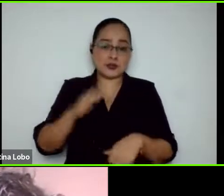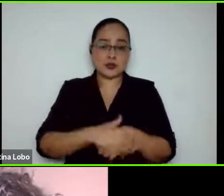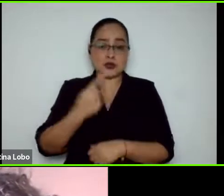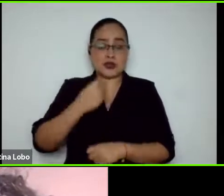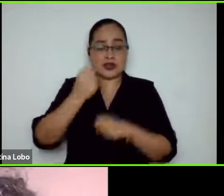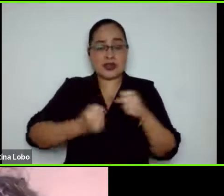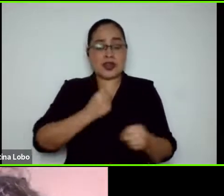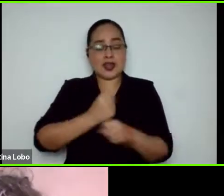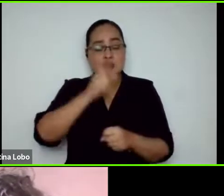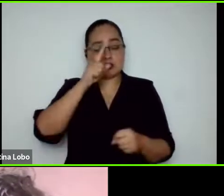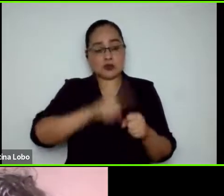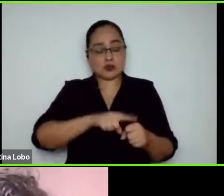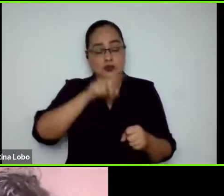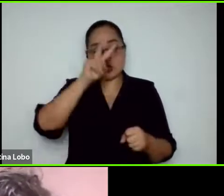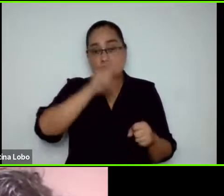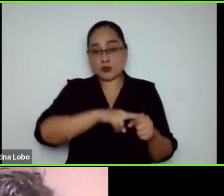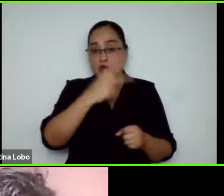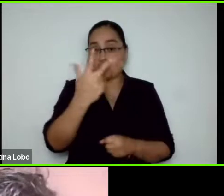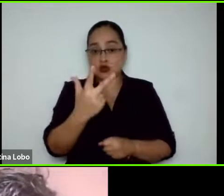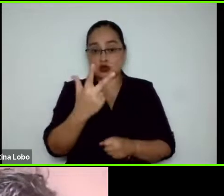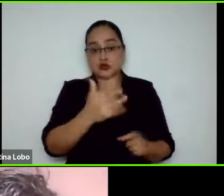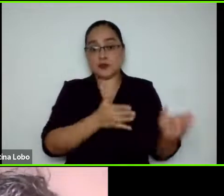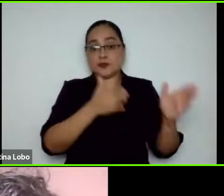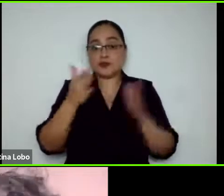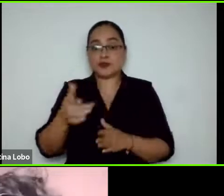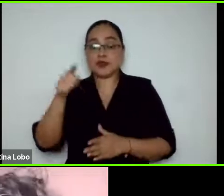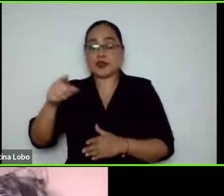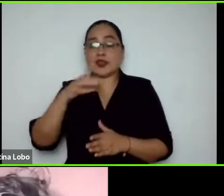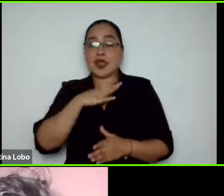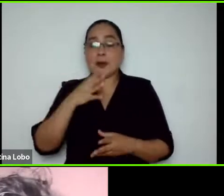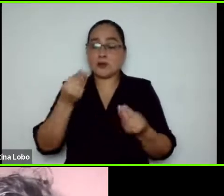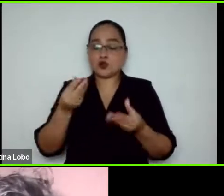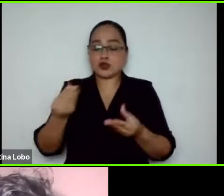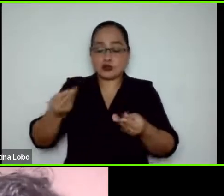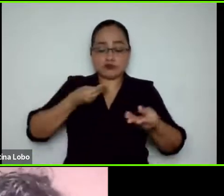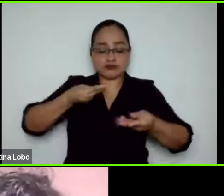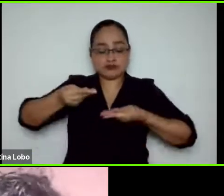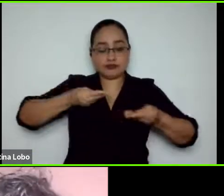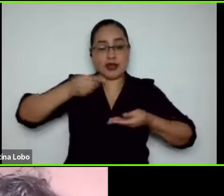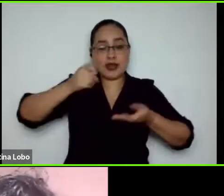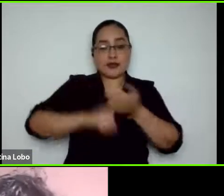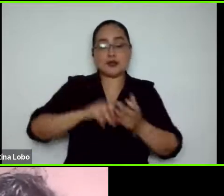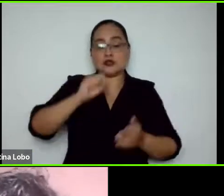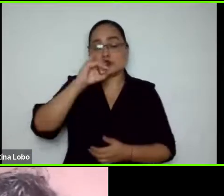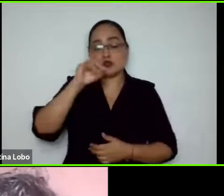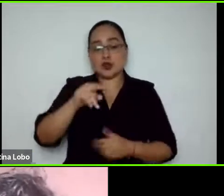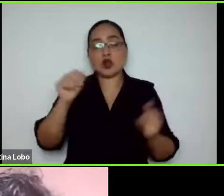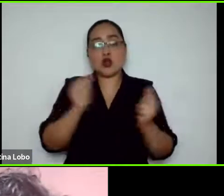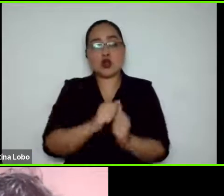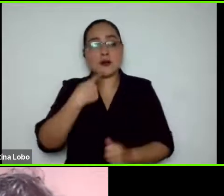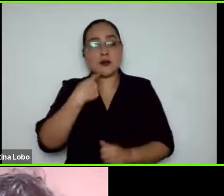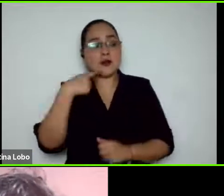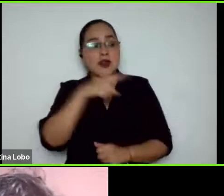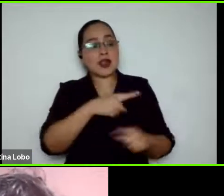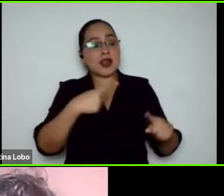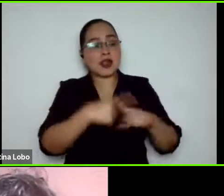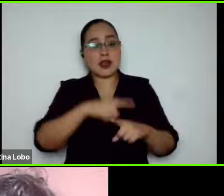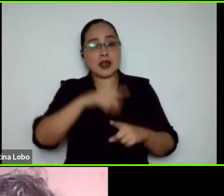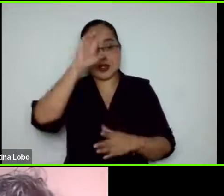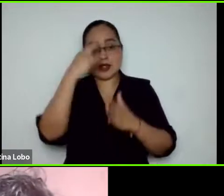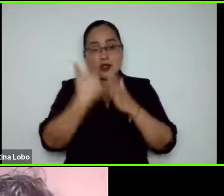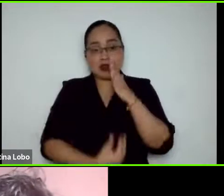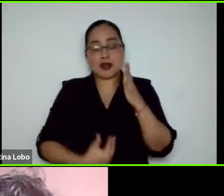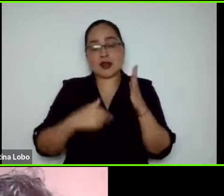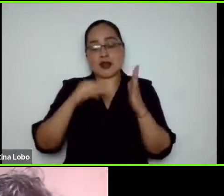2008. Muchas de las decisiones relevantes que llegaron a la Corte fueron a través de acciones. Una muy relevante, por ejemplo, fue la conocida como Ley